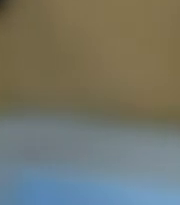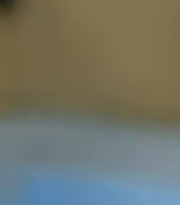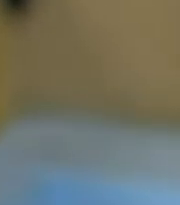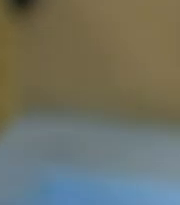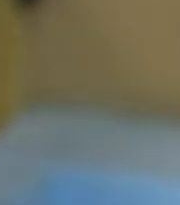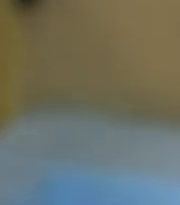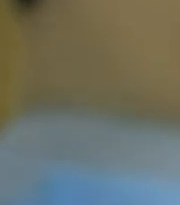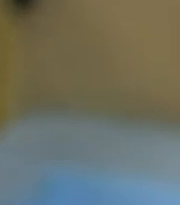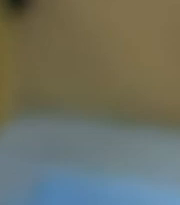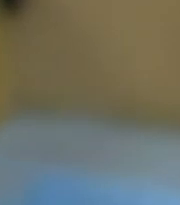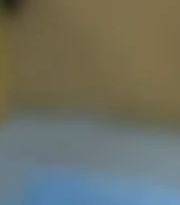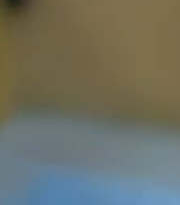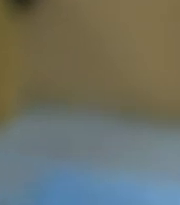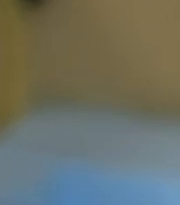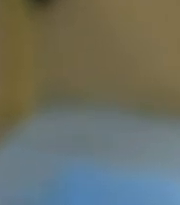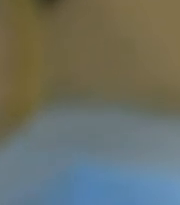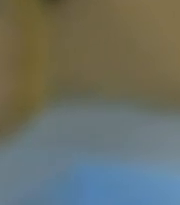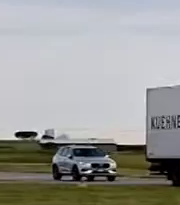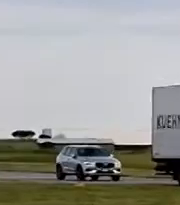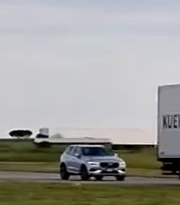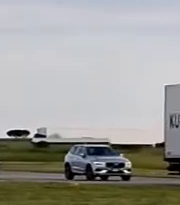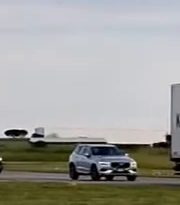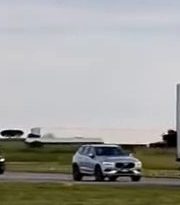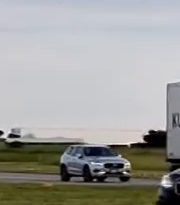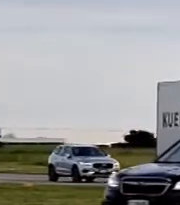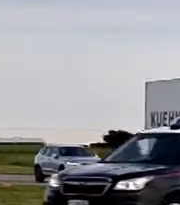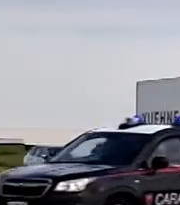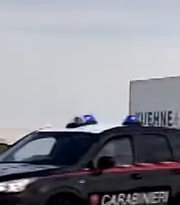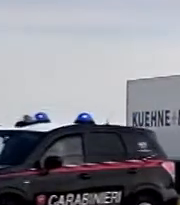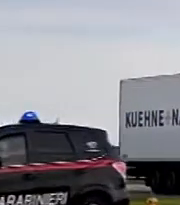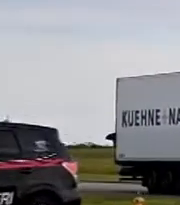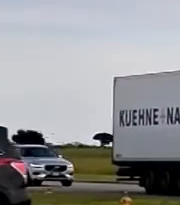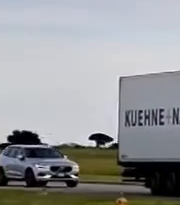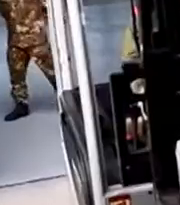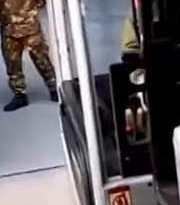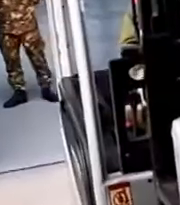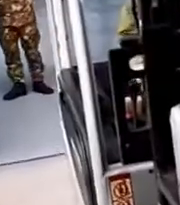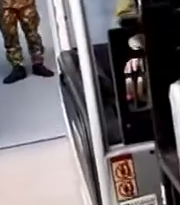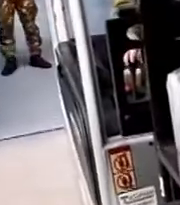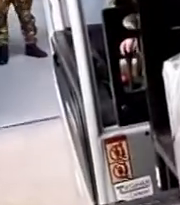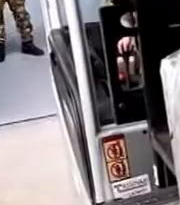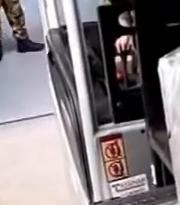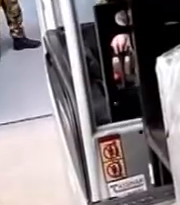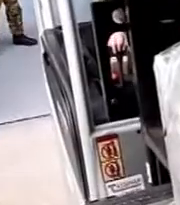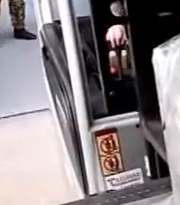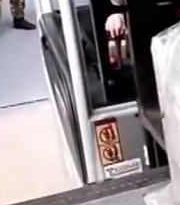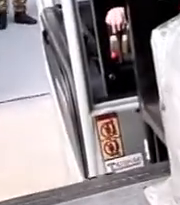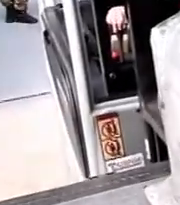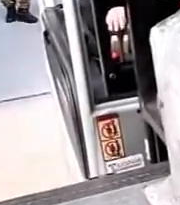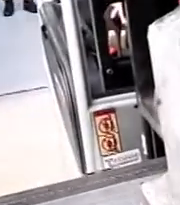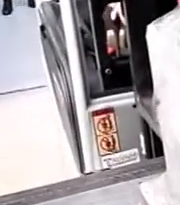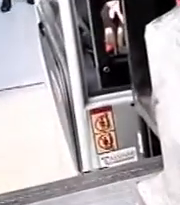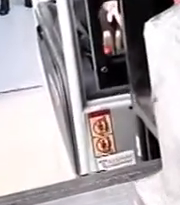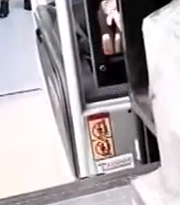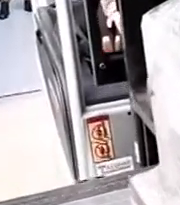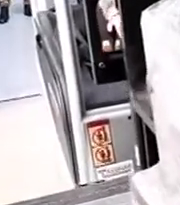eventuale responso positivo di ema e haifa sull'utilizzo del vaccino johnson johnson la struttura commissariale per l'emergenza è